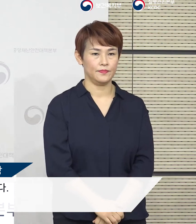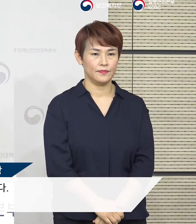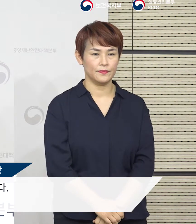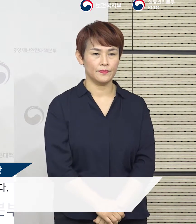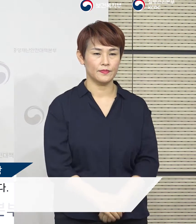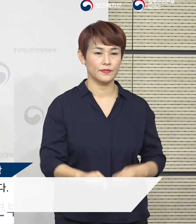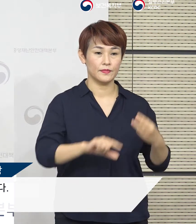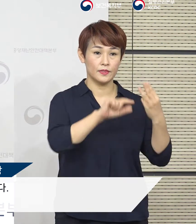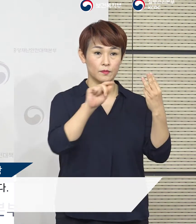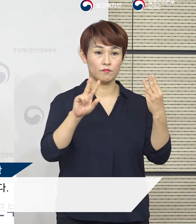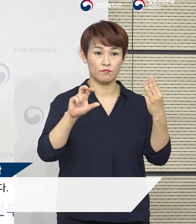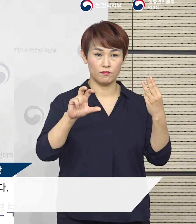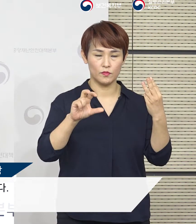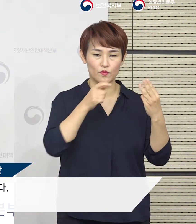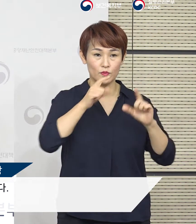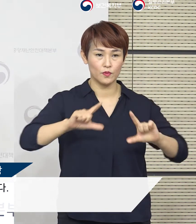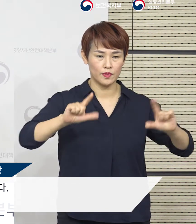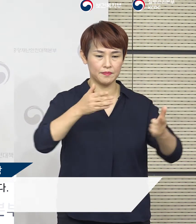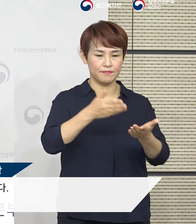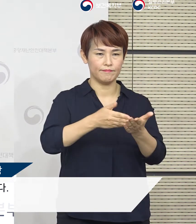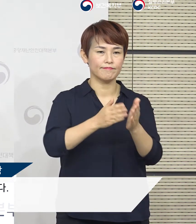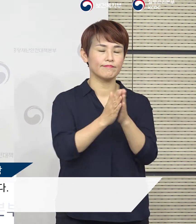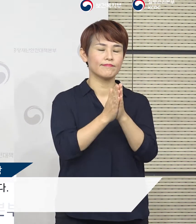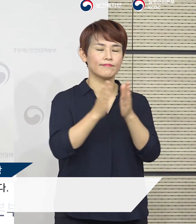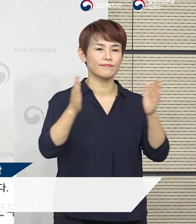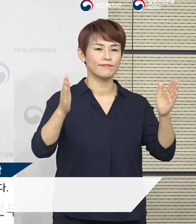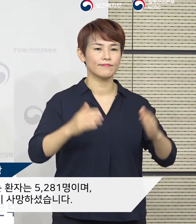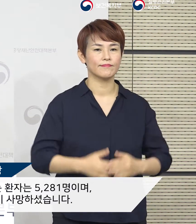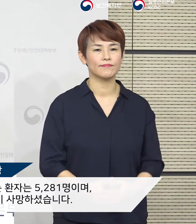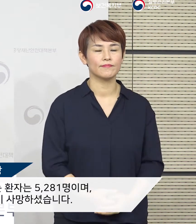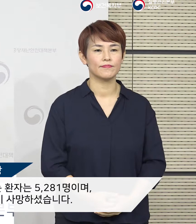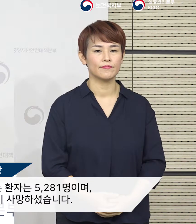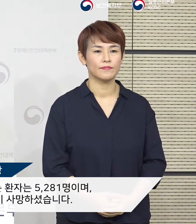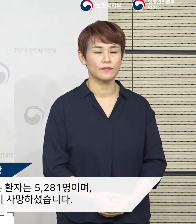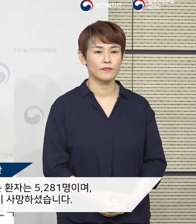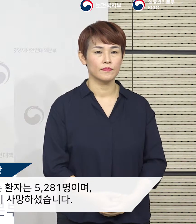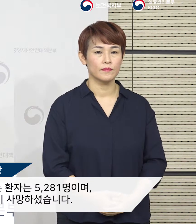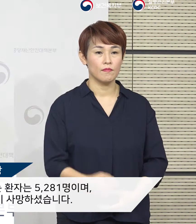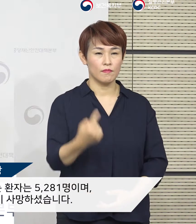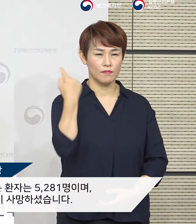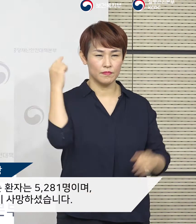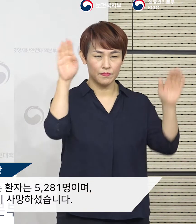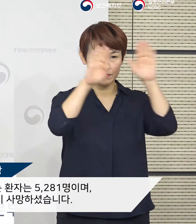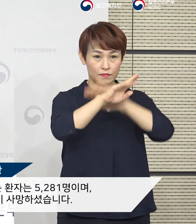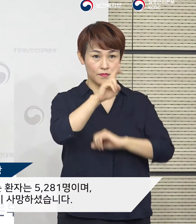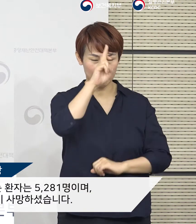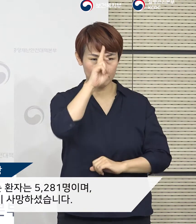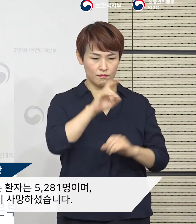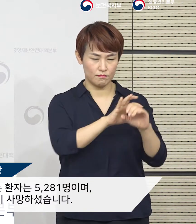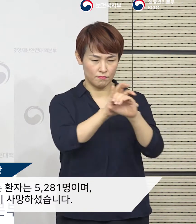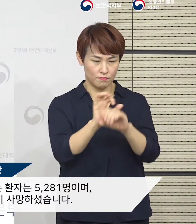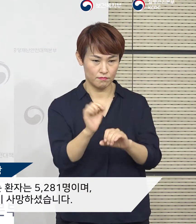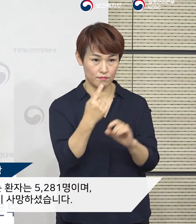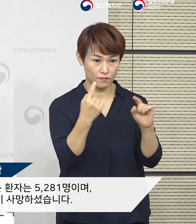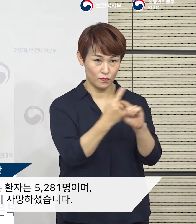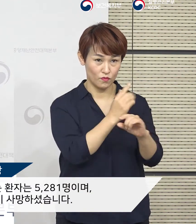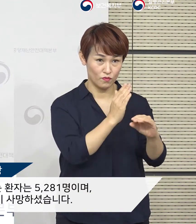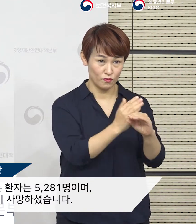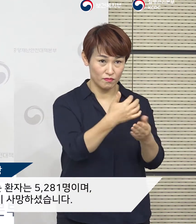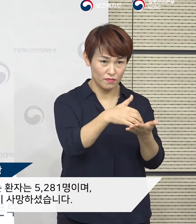네, 3월 25일 수요일 정례 브리핑을 시작하겠습니다. 금일 오전 0시 기준 코로나19로 치료받고 있는